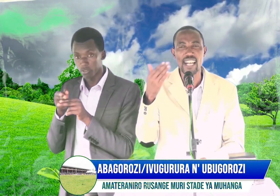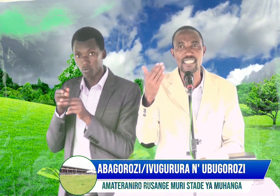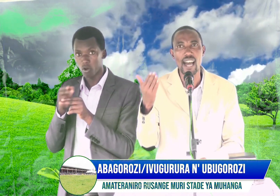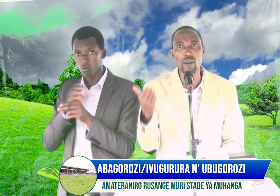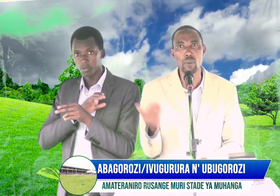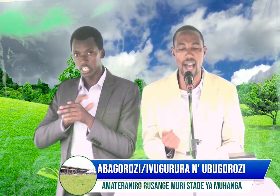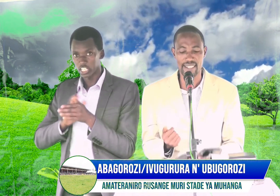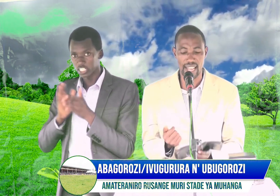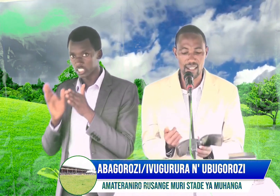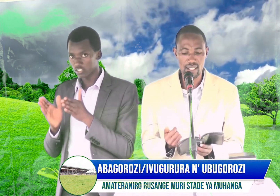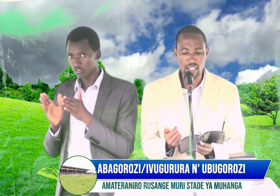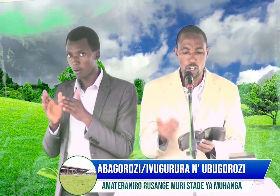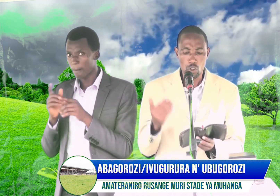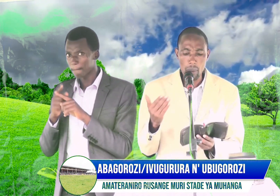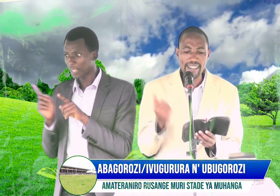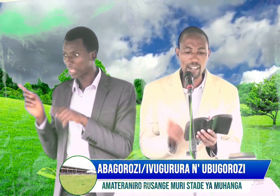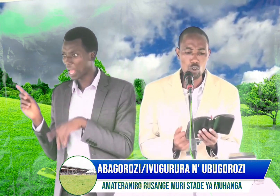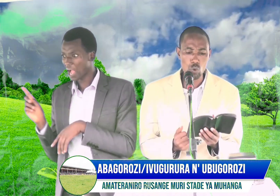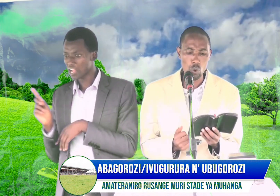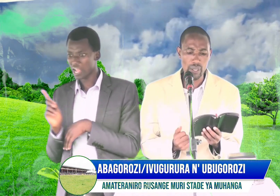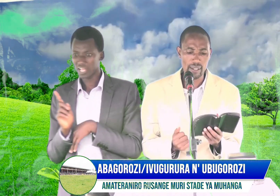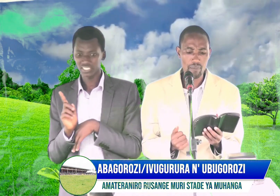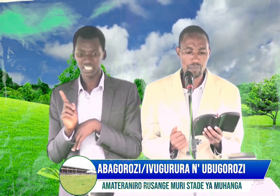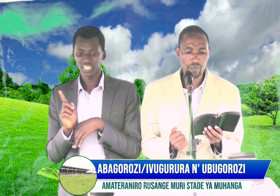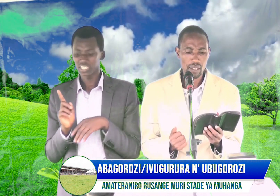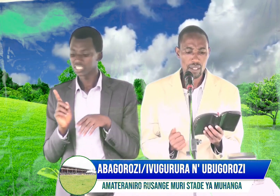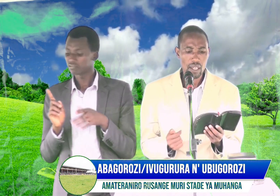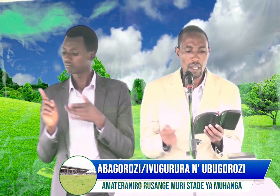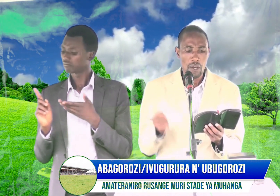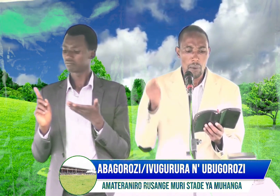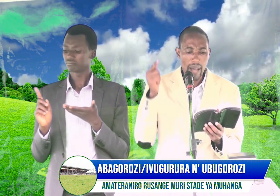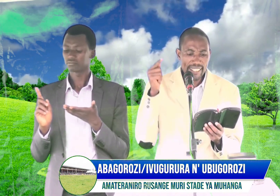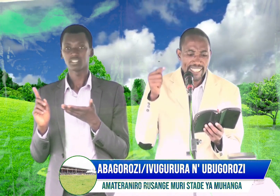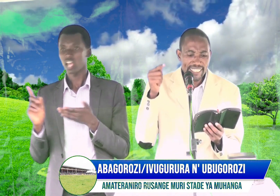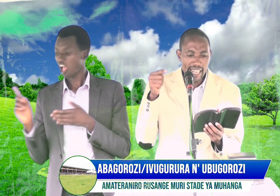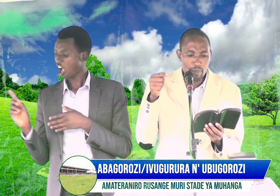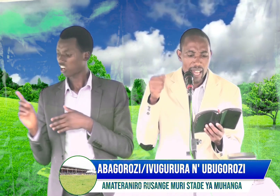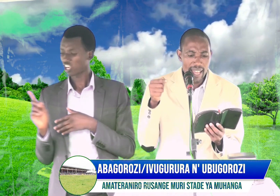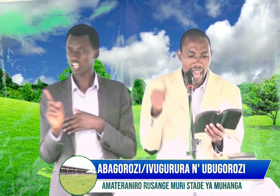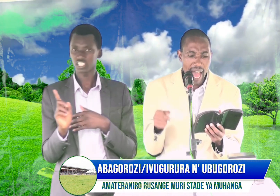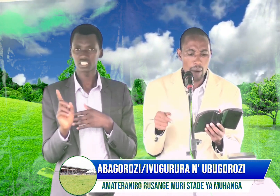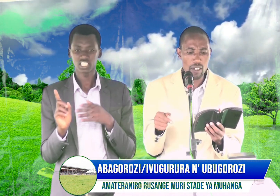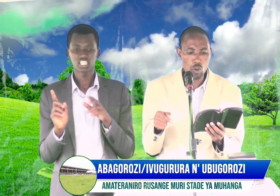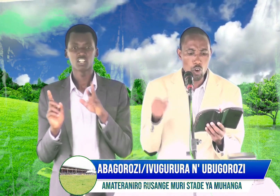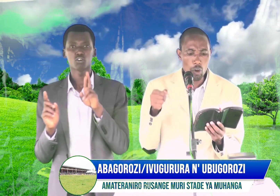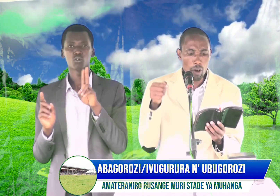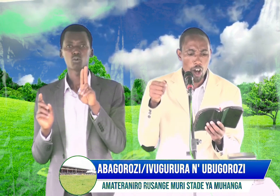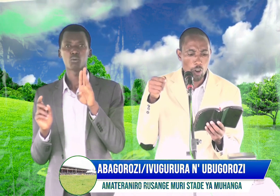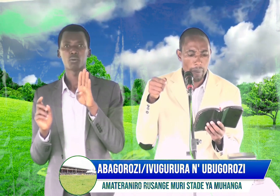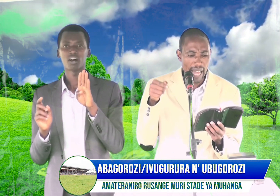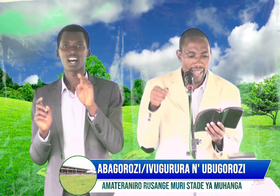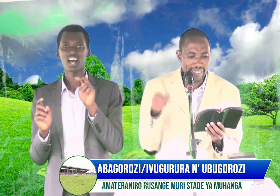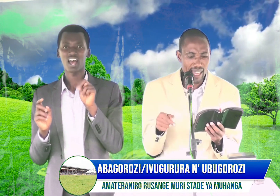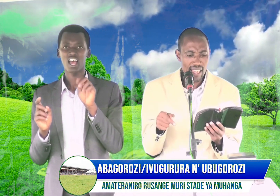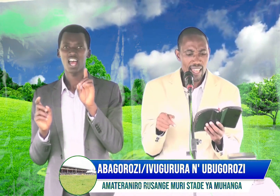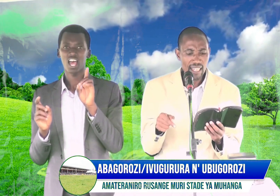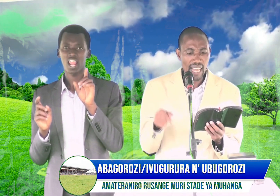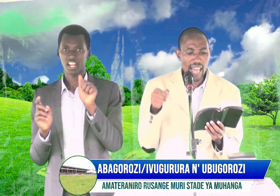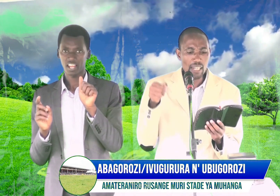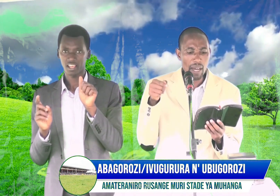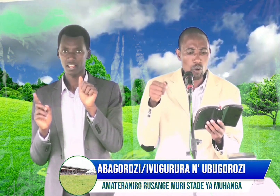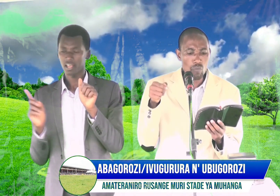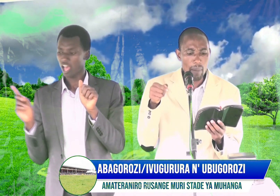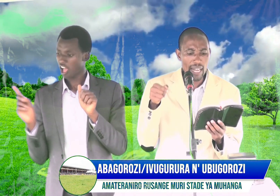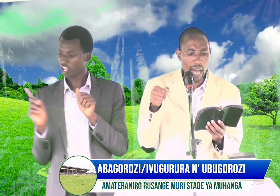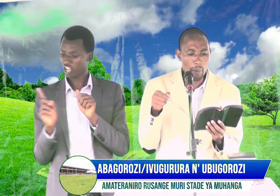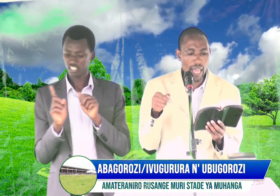ngo akaza nka rubanda rubanda ni uwuhe bakicara imbere yawe nk'ubwoko bwanjye